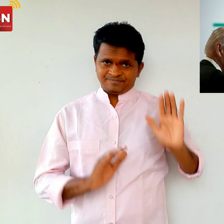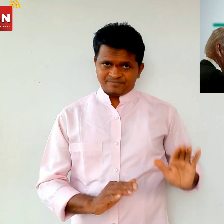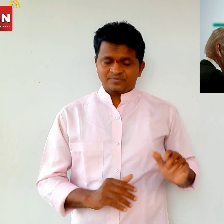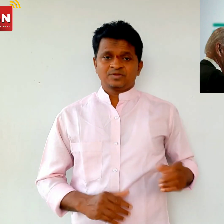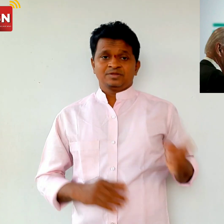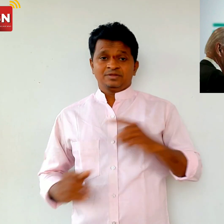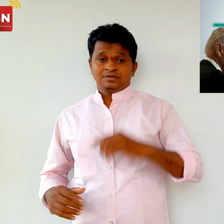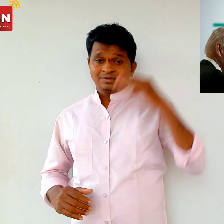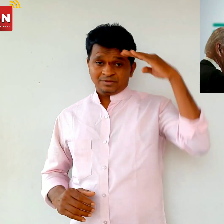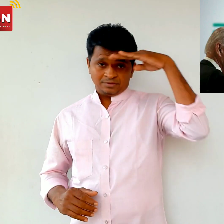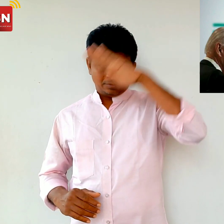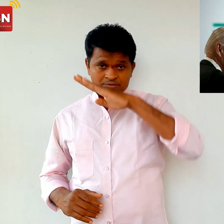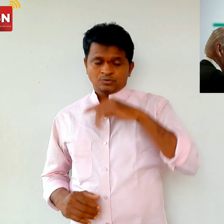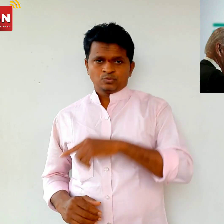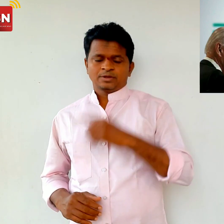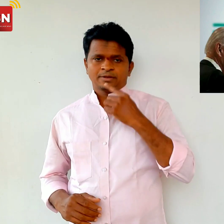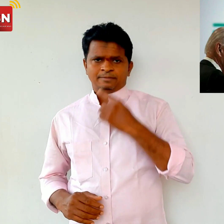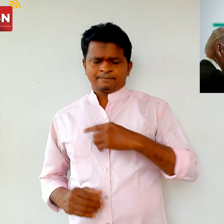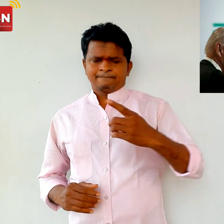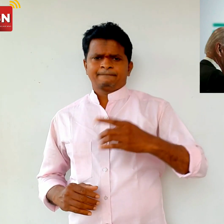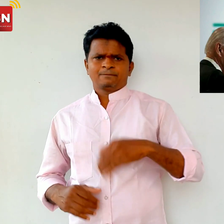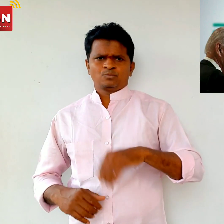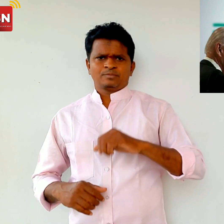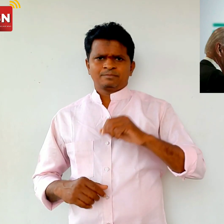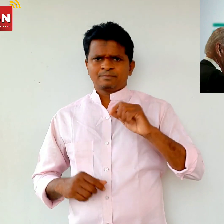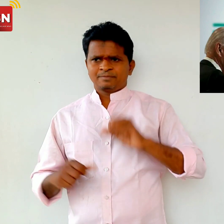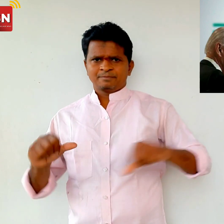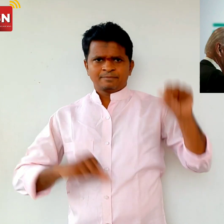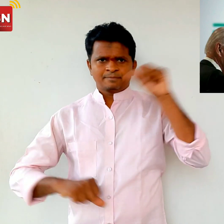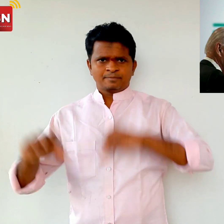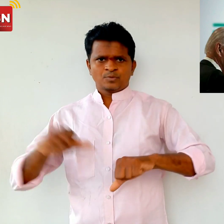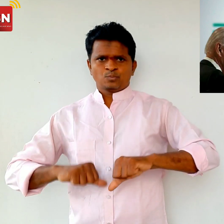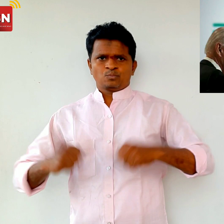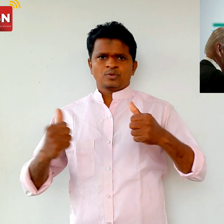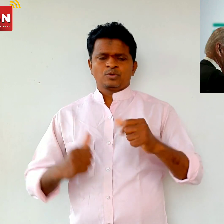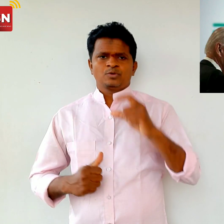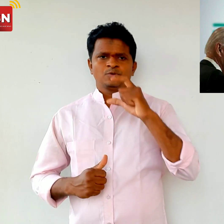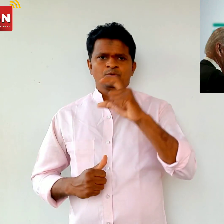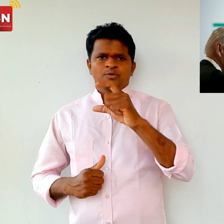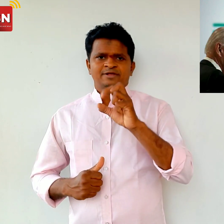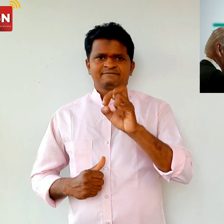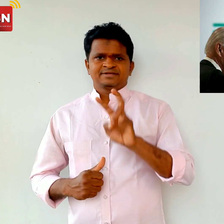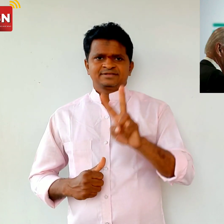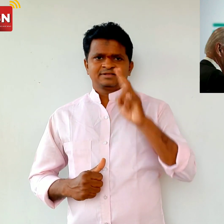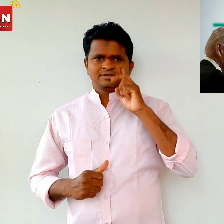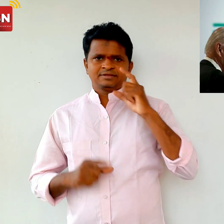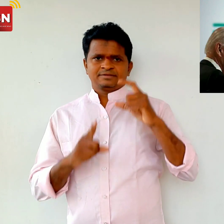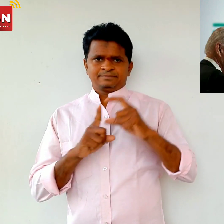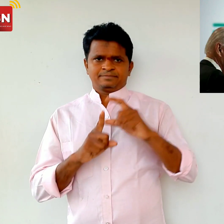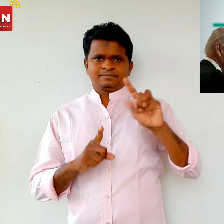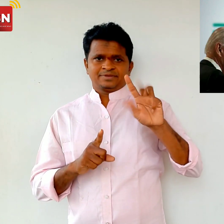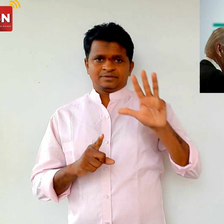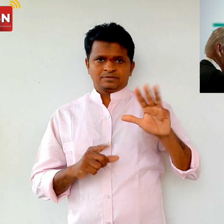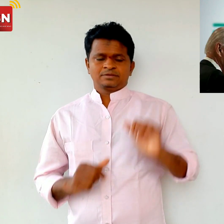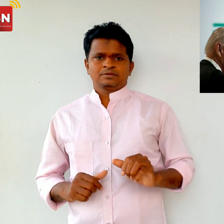కాపు వచ్చినా సరే నేను చెప్పుకున్న మాటలను అలా చెప్తుంది మన పేరు కాయత్యం కావు